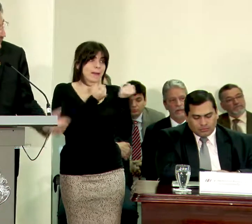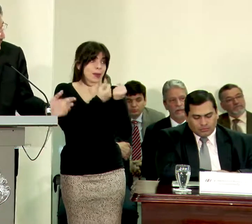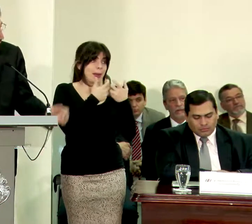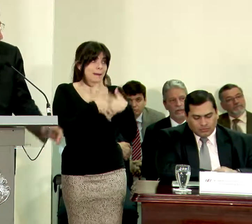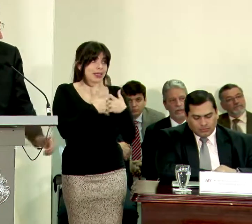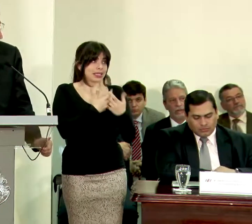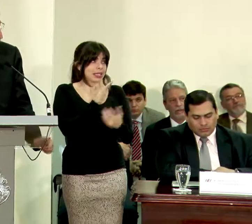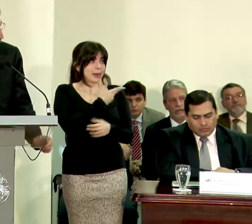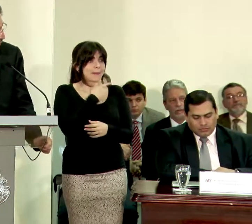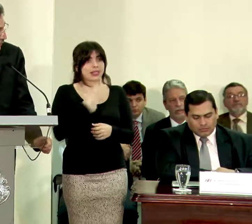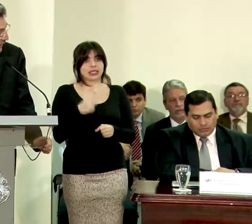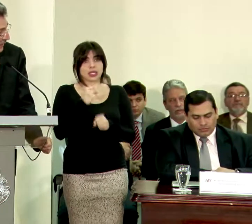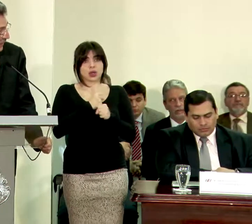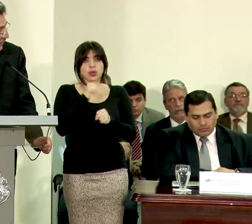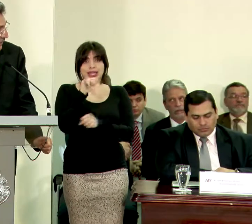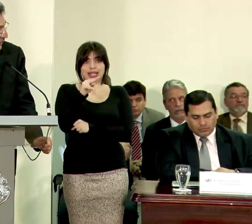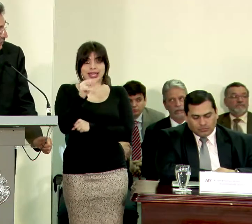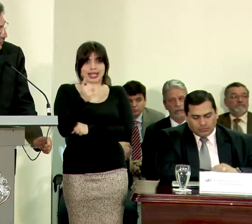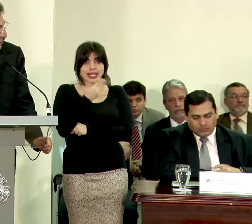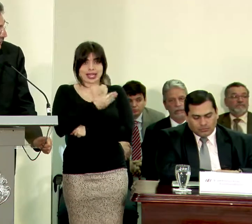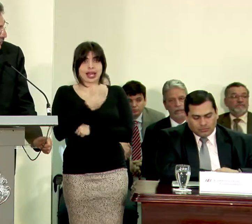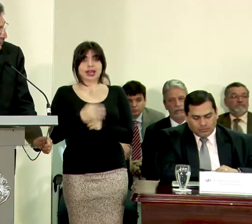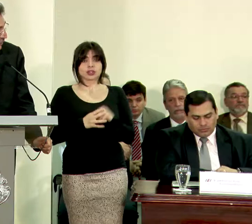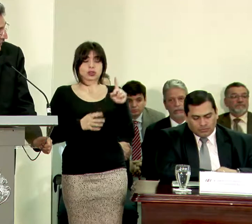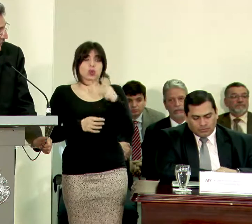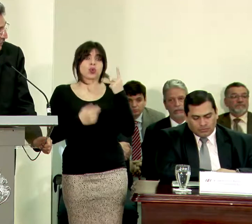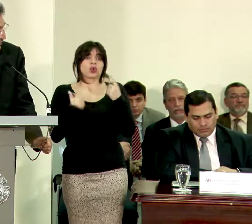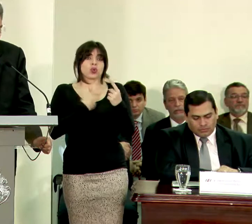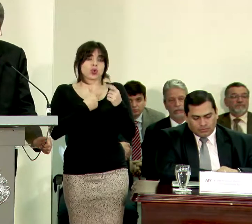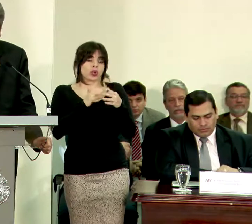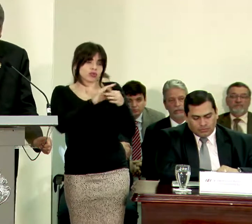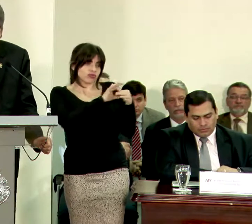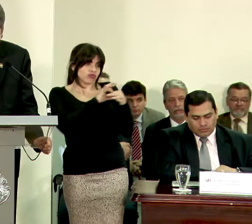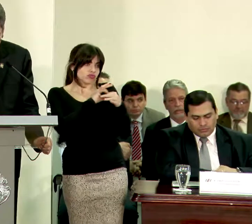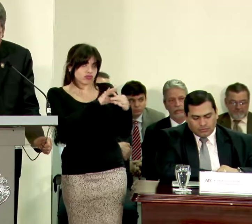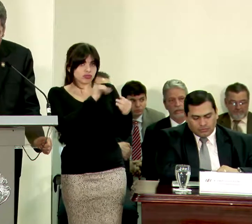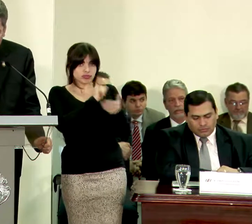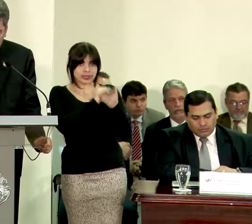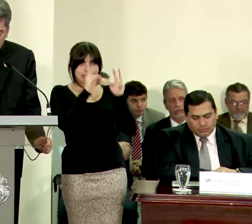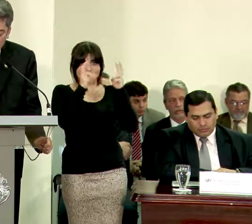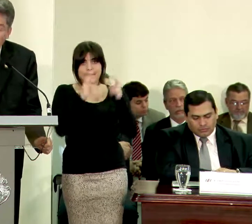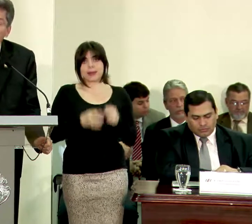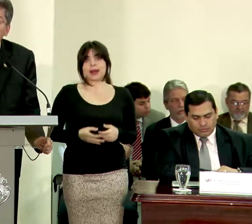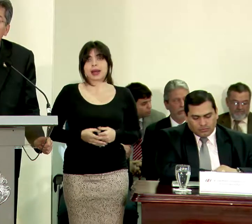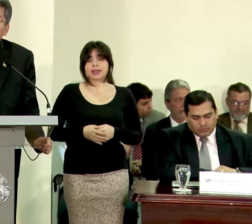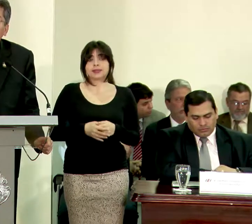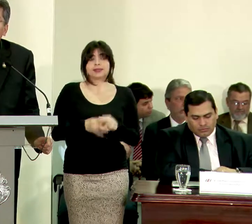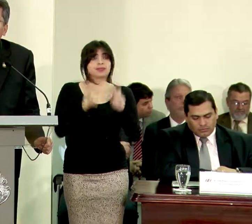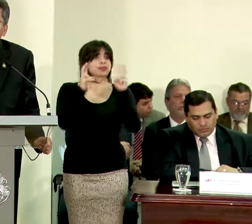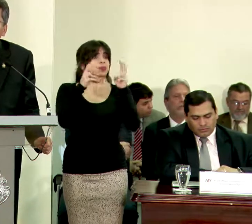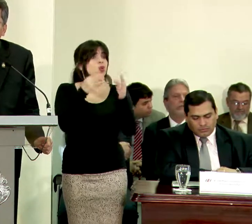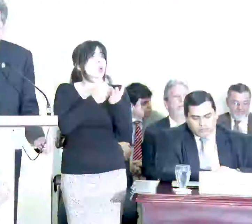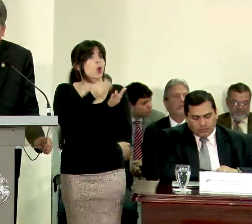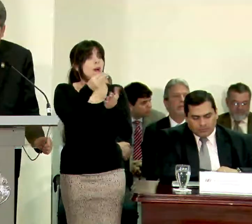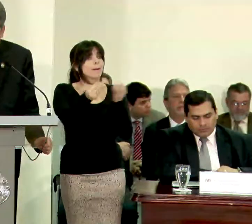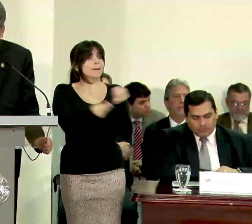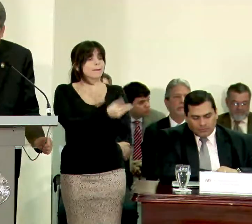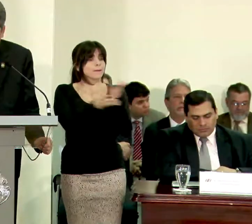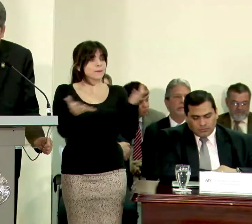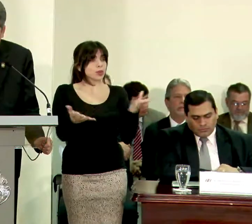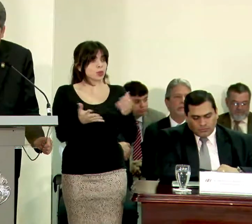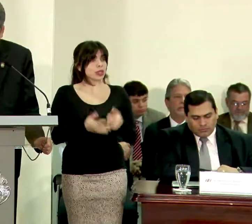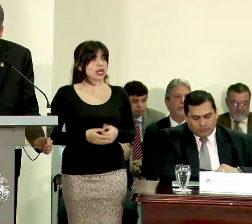empresarial. Aquí está el presidente ejecutivo de Lina, que es uno de nuestros aliados en ese sentido. En el tema de compras